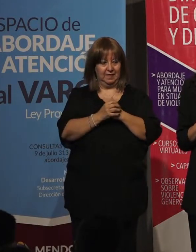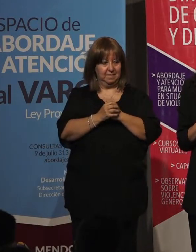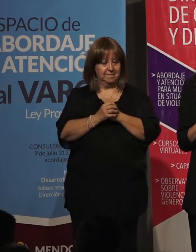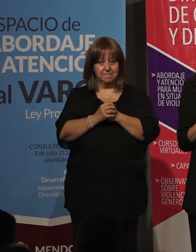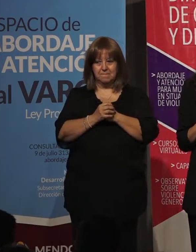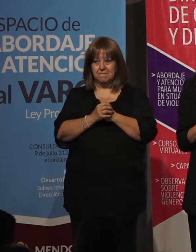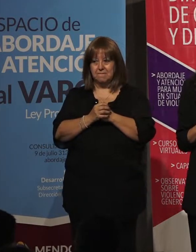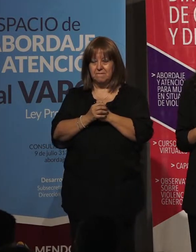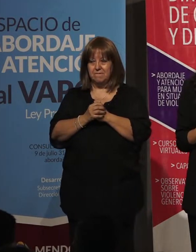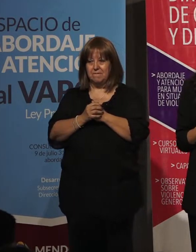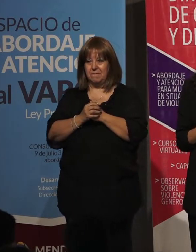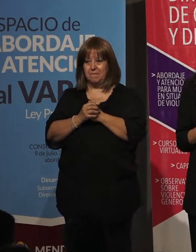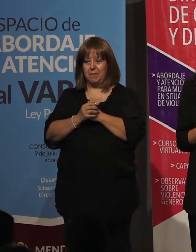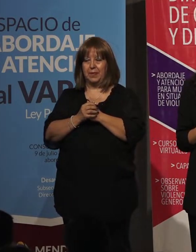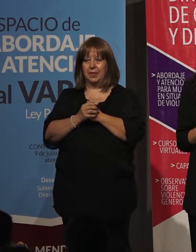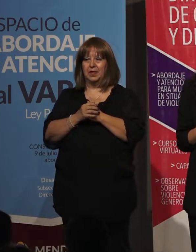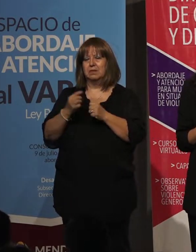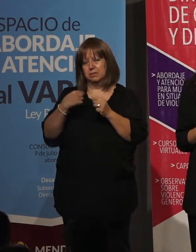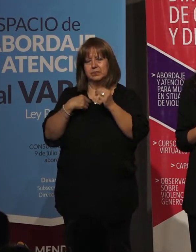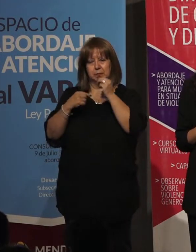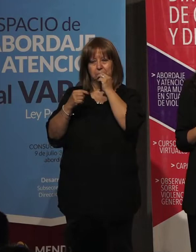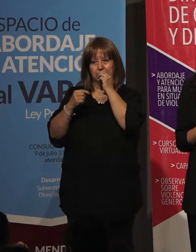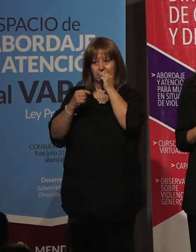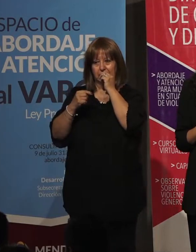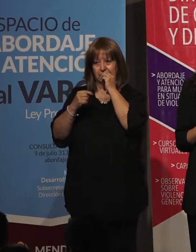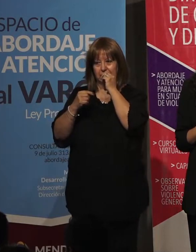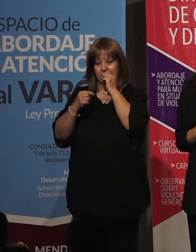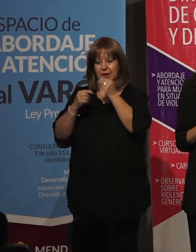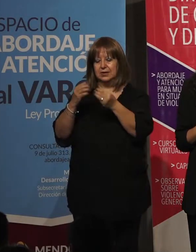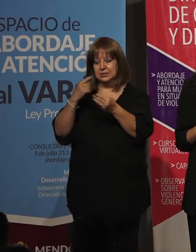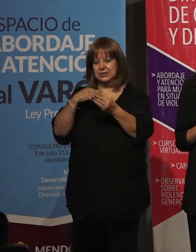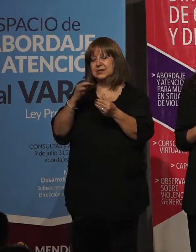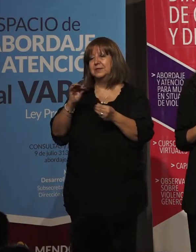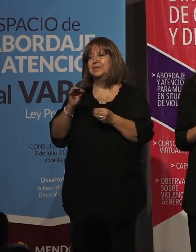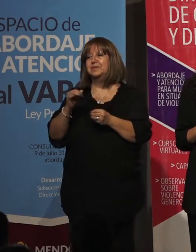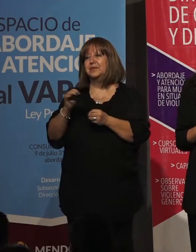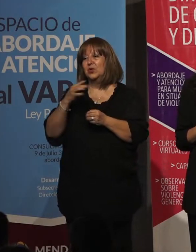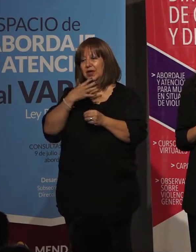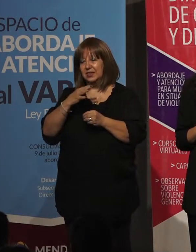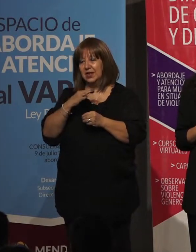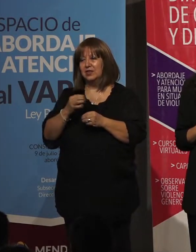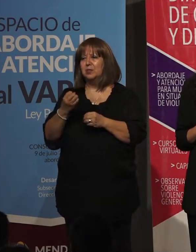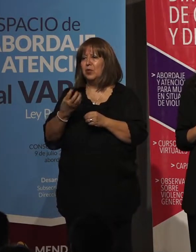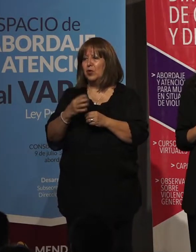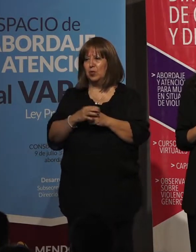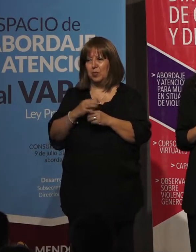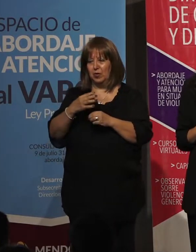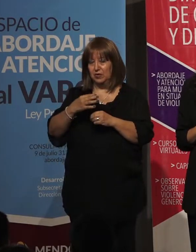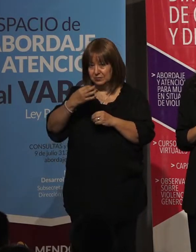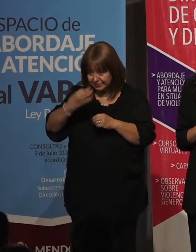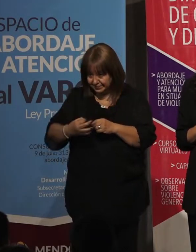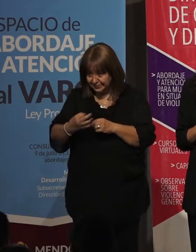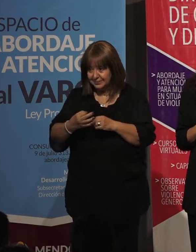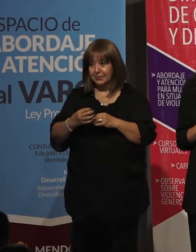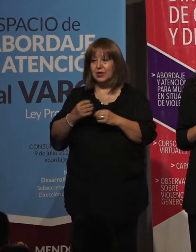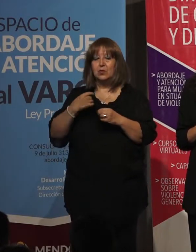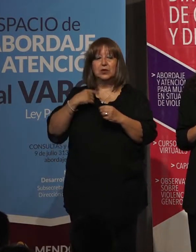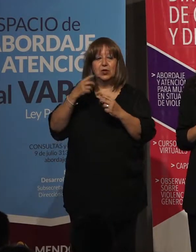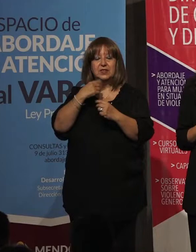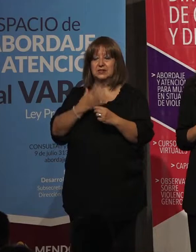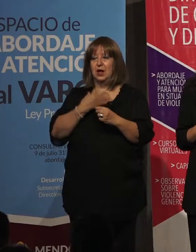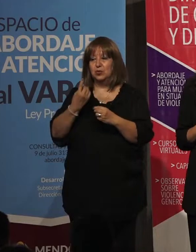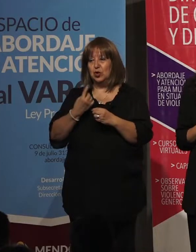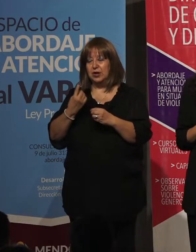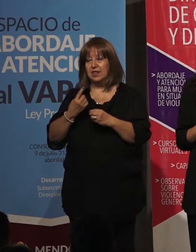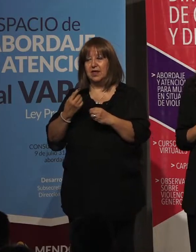Está bien. Bueno. No, yo el trámite lo conozco y es así, pero digo, me ha sido ruido un poco el tema de la legislación, que, así, que cuando te habla de autoridad,